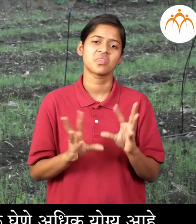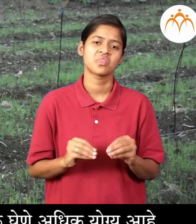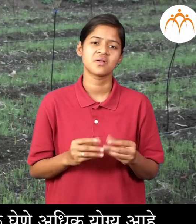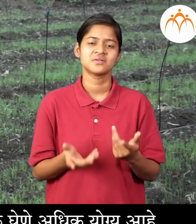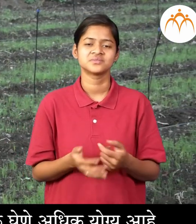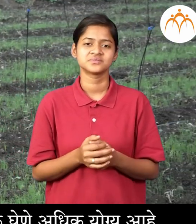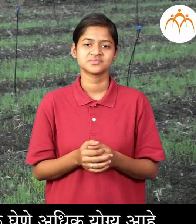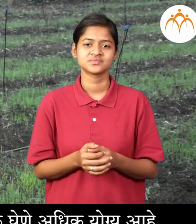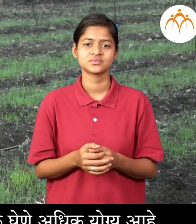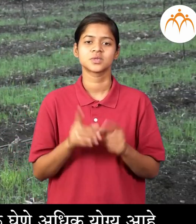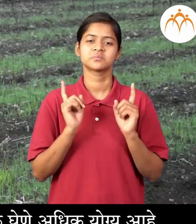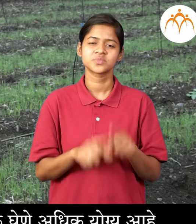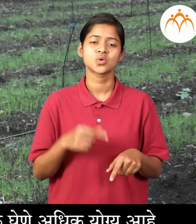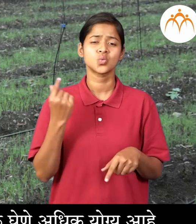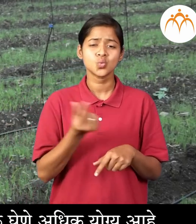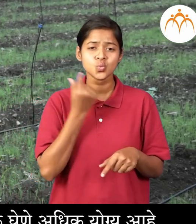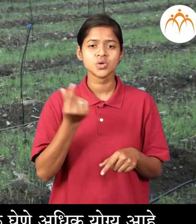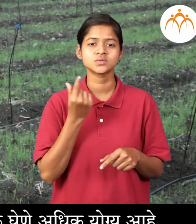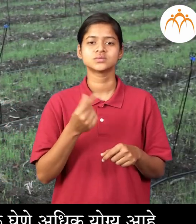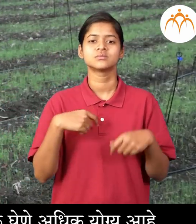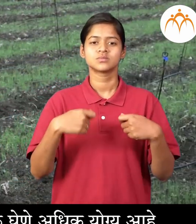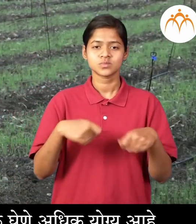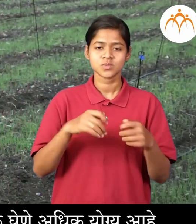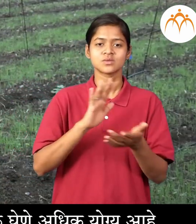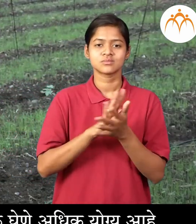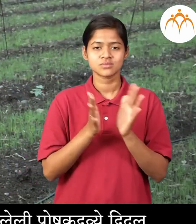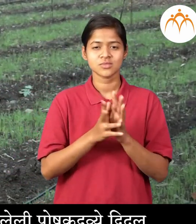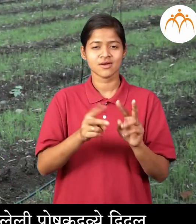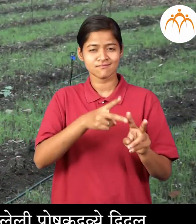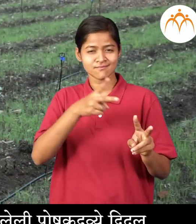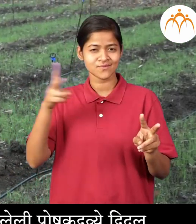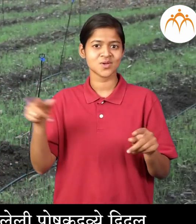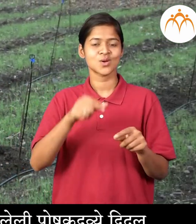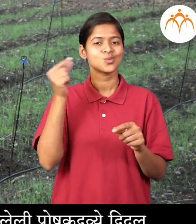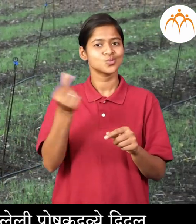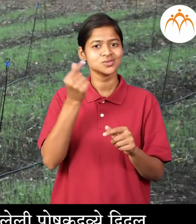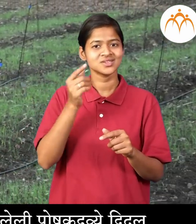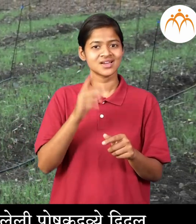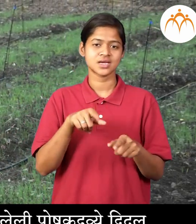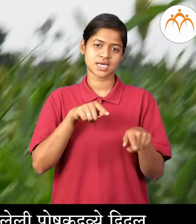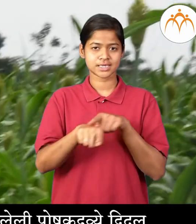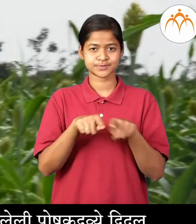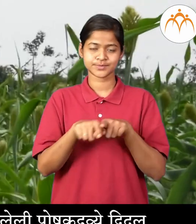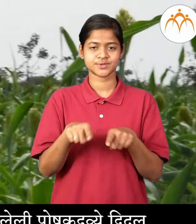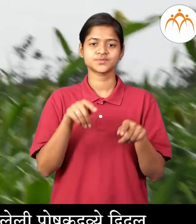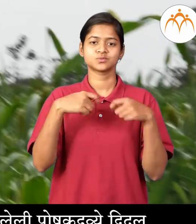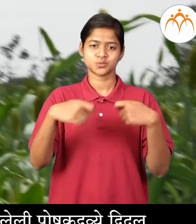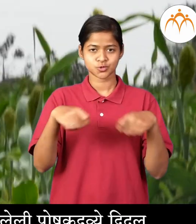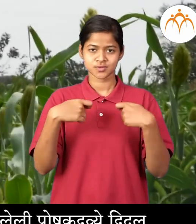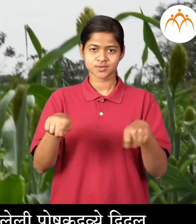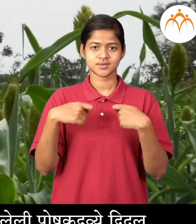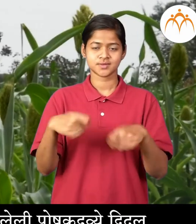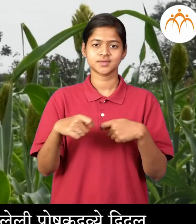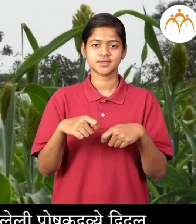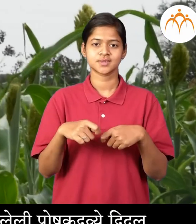ત્યા મુલે વિવિધા પીકે ઘેન અધિક યોગ્યઈ ઉધારણારથ ગવાચા પીકાના ઘેતલેલી